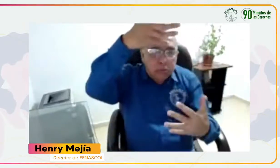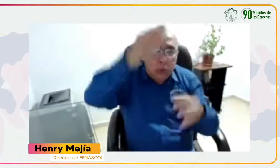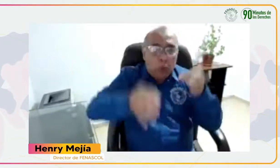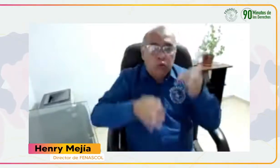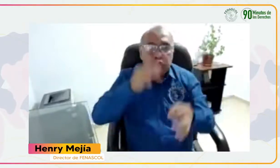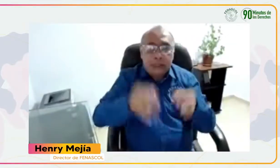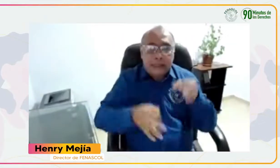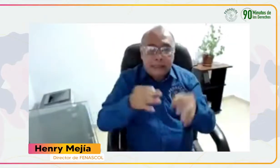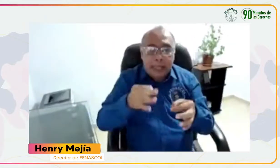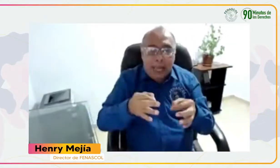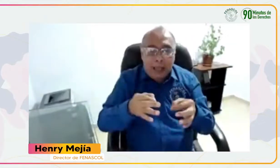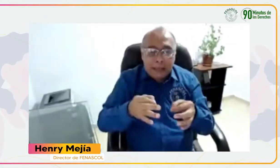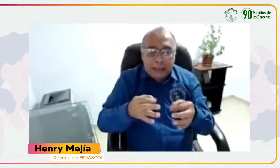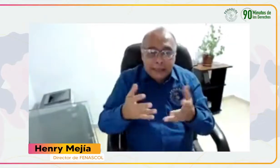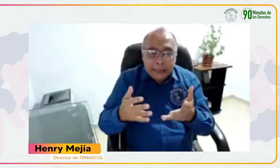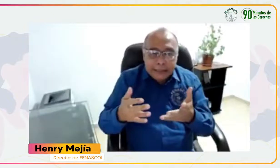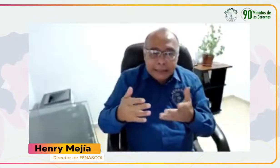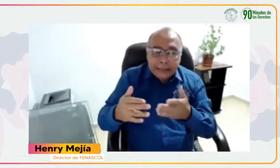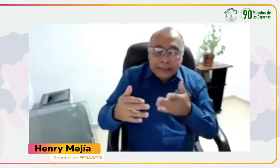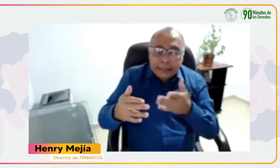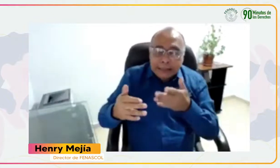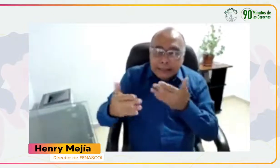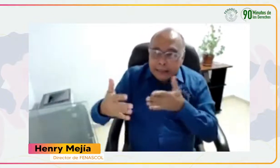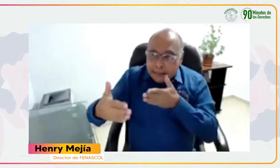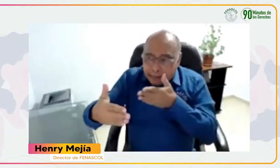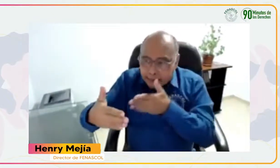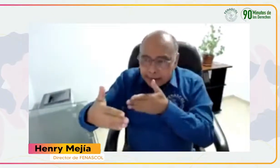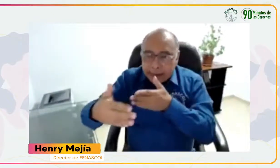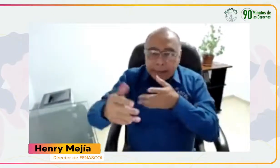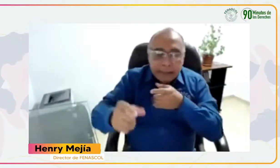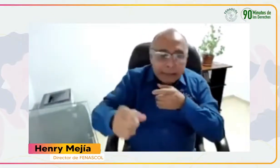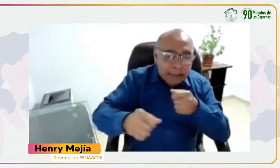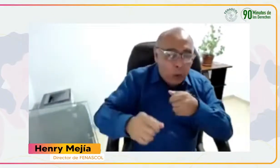todo lo que tiene que ver con juzgados, policía,